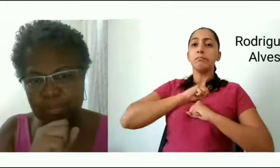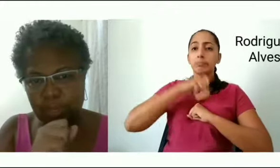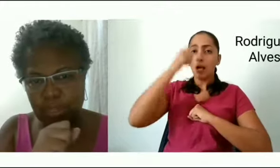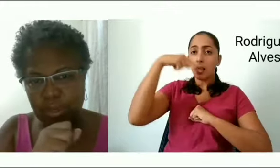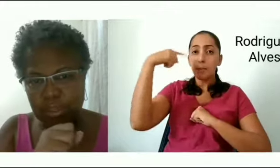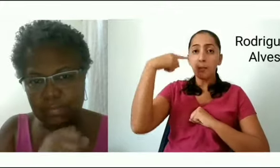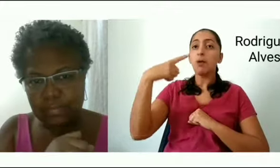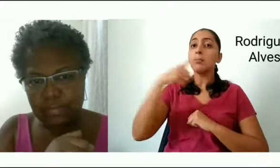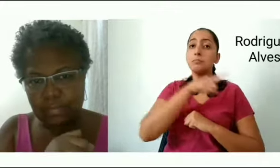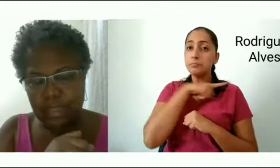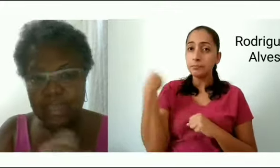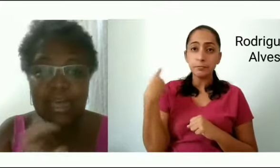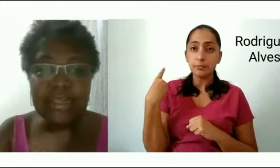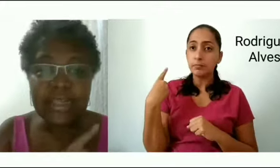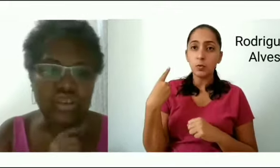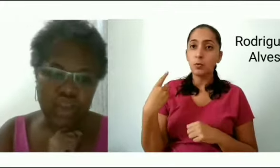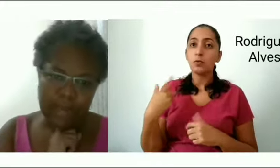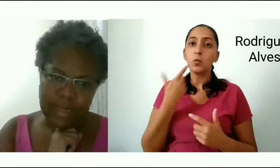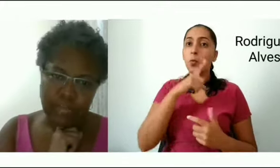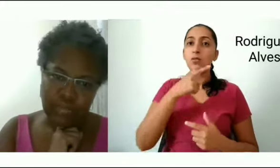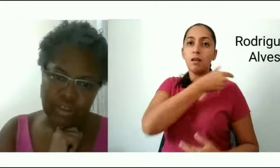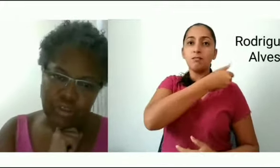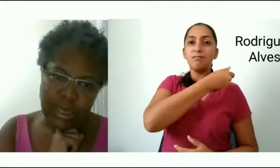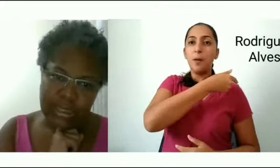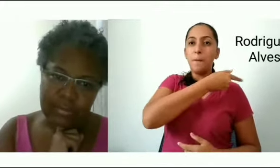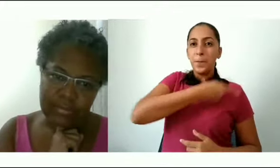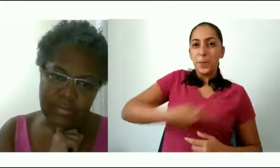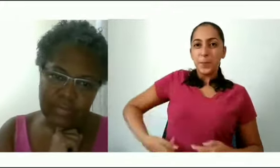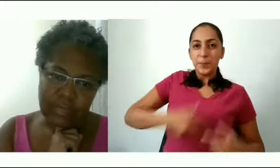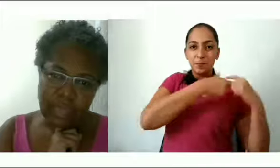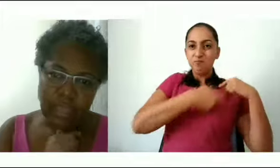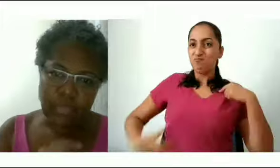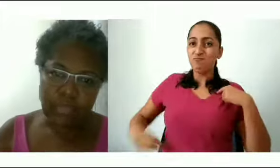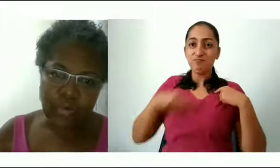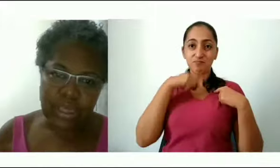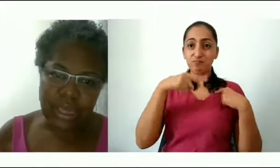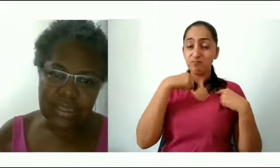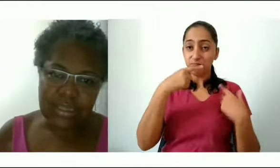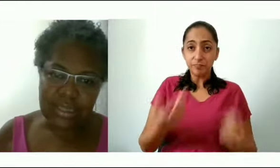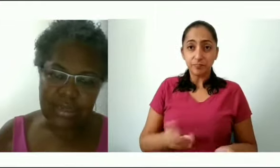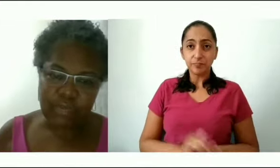positiva da gripe espanhola? E aí a gente aprende com a história.